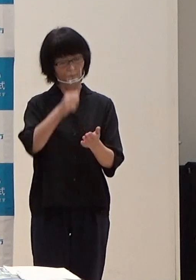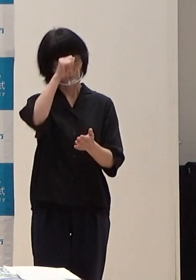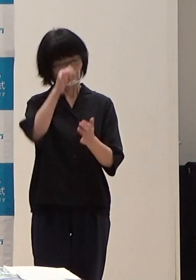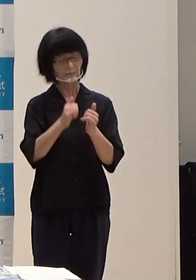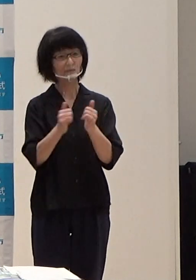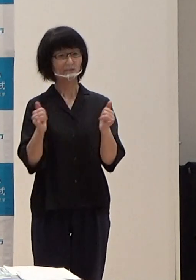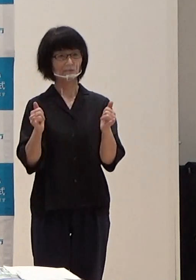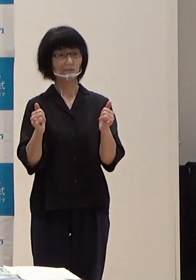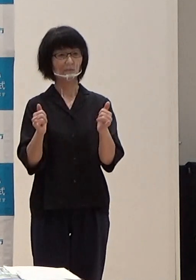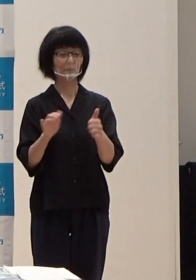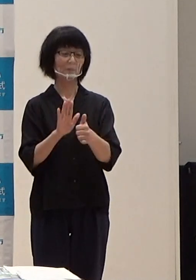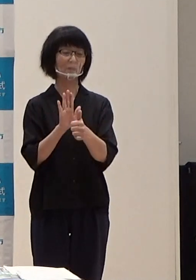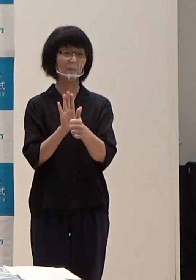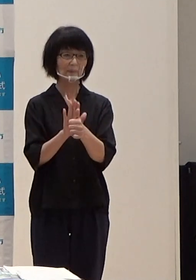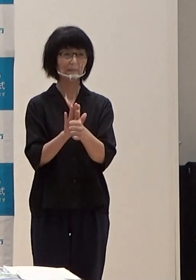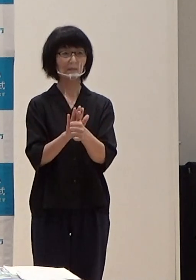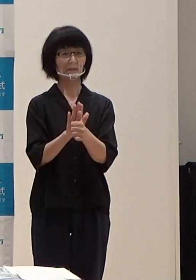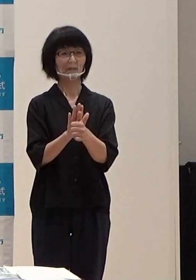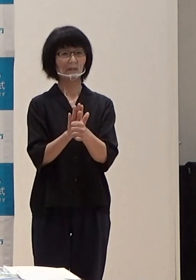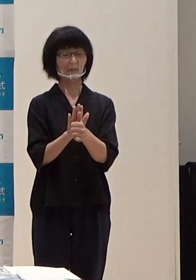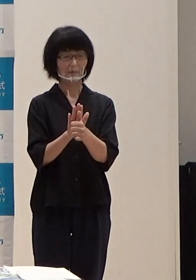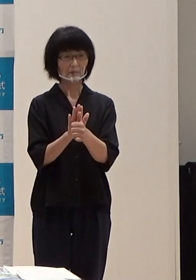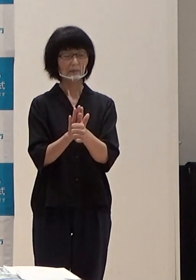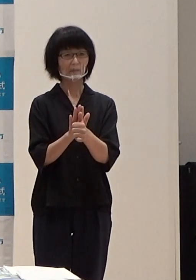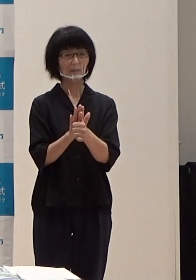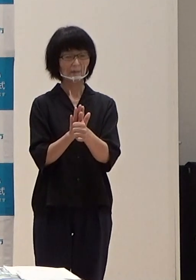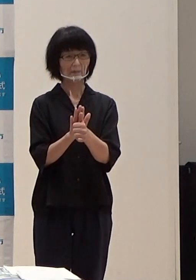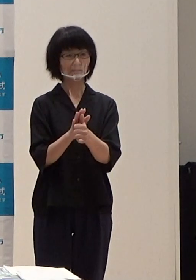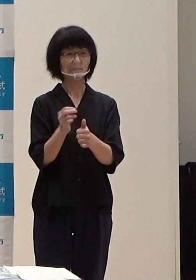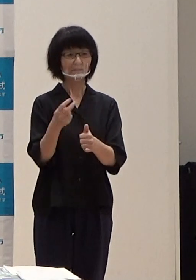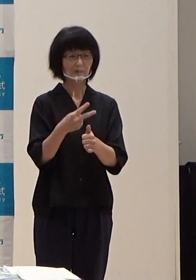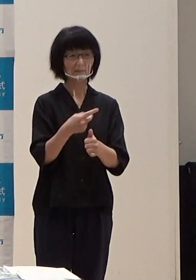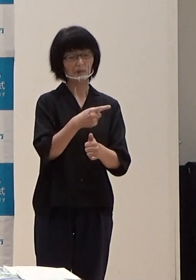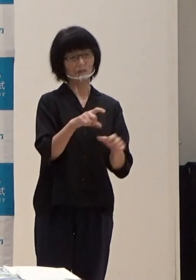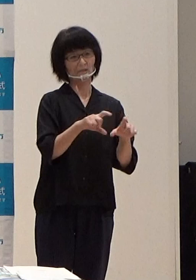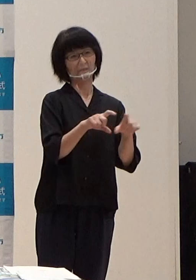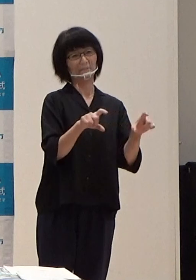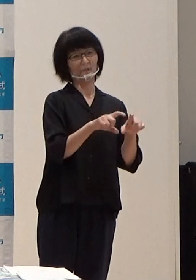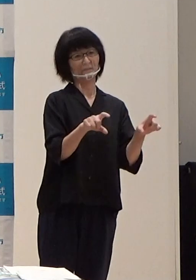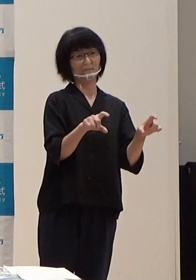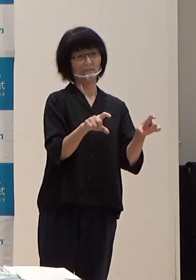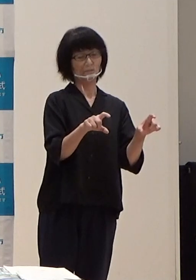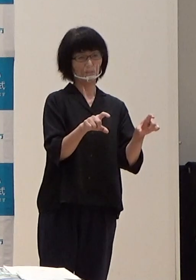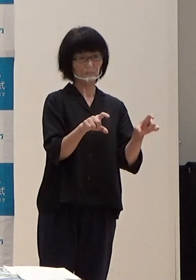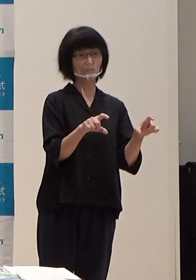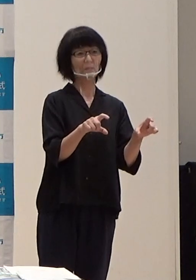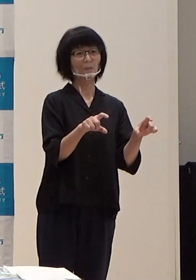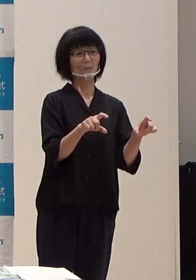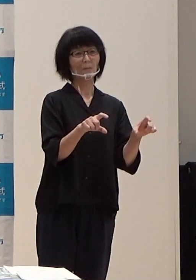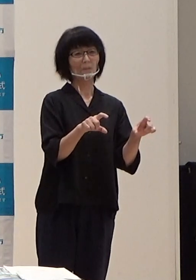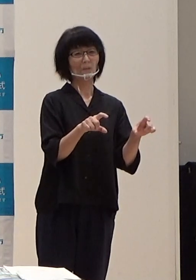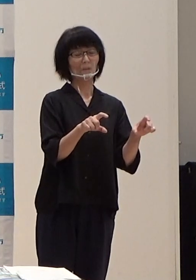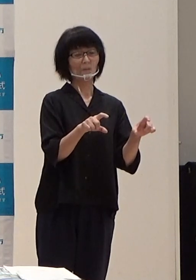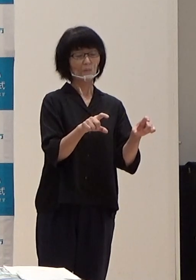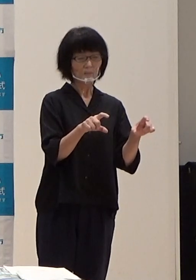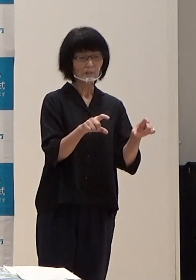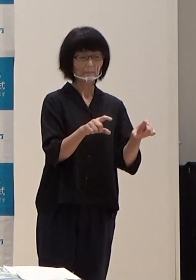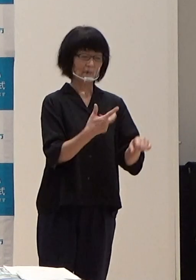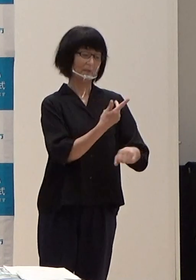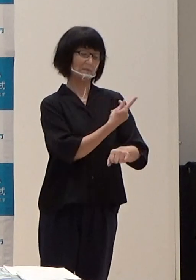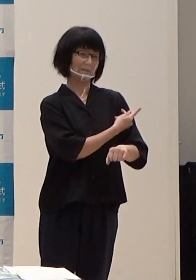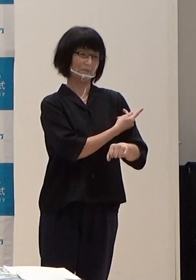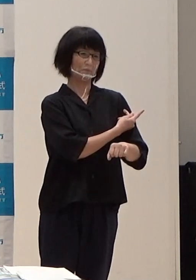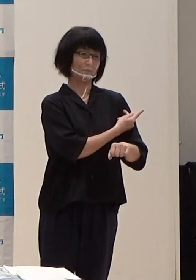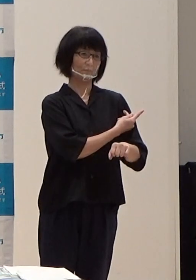えながらの一般我々に対する予防接種ということがございますので